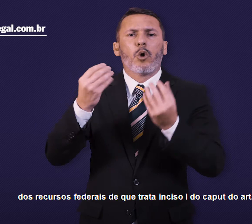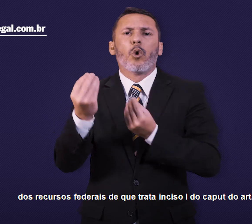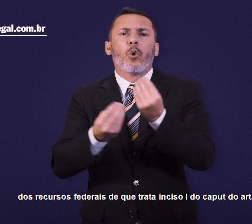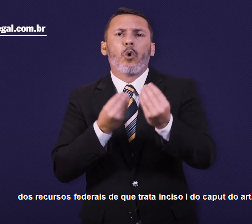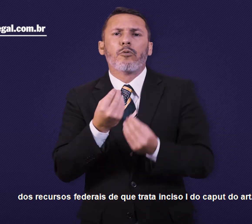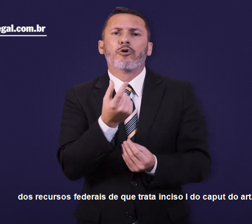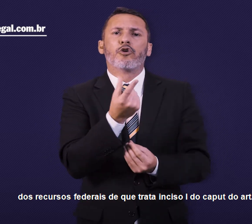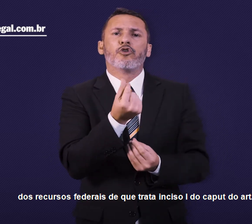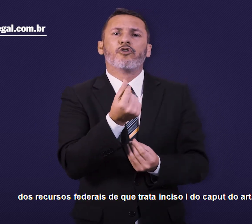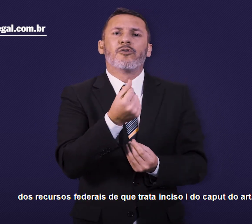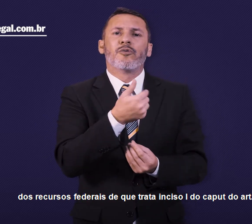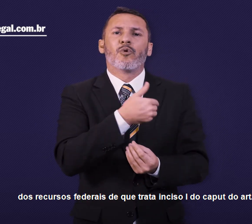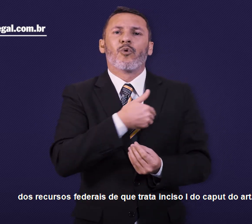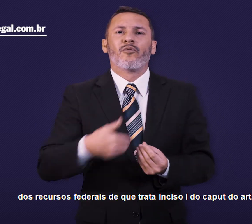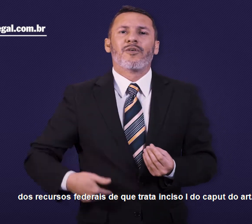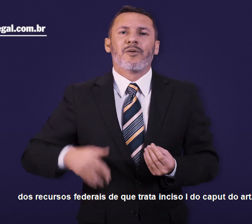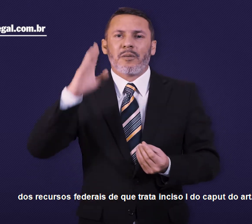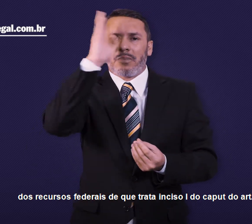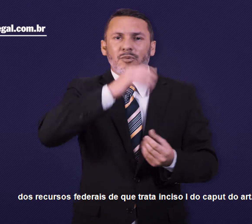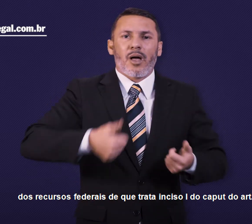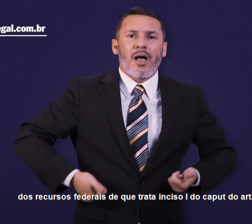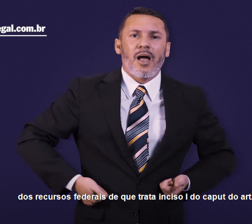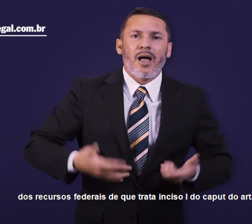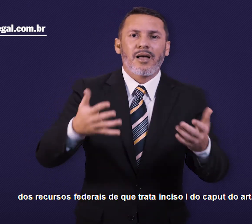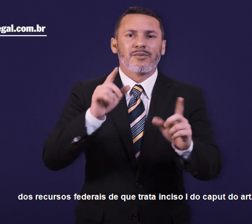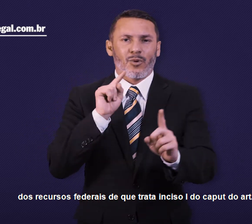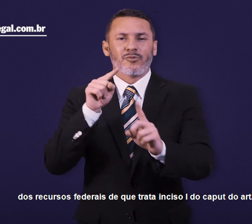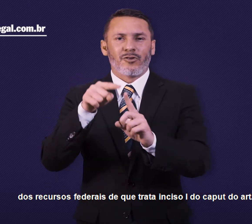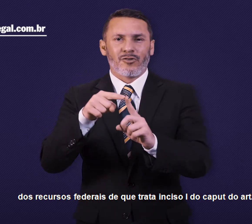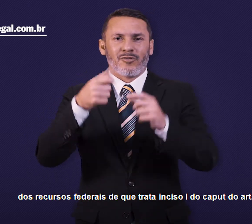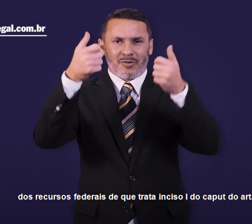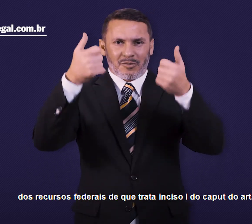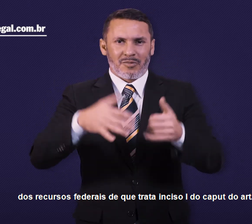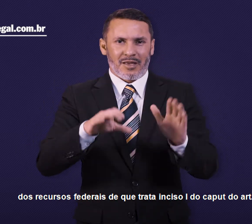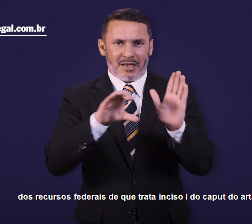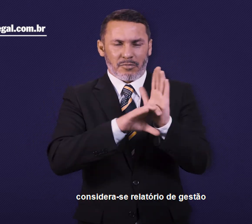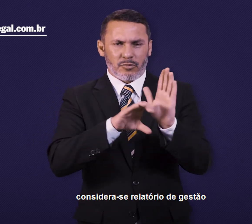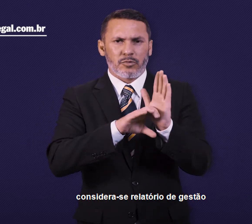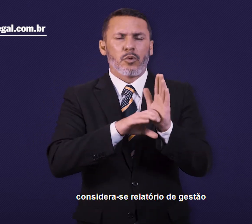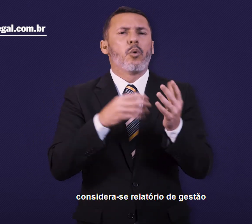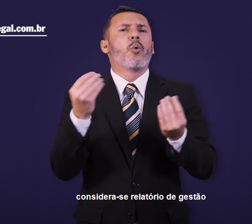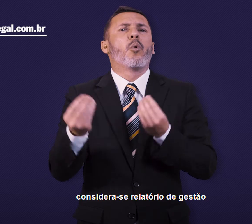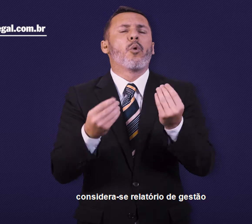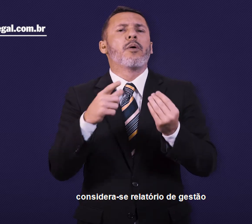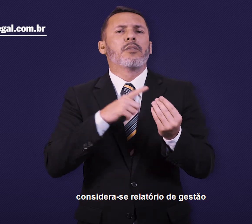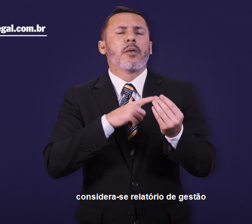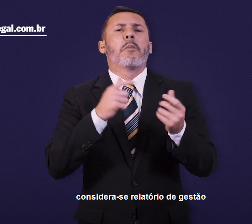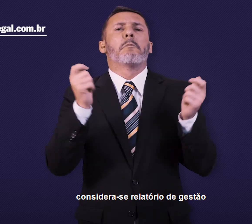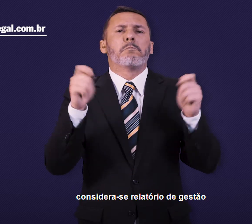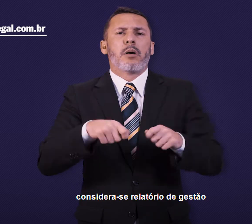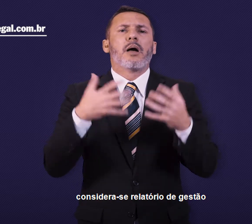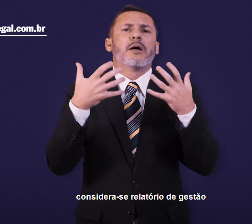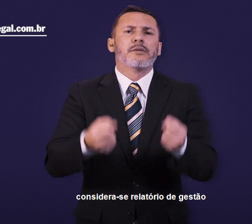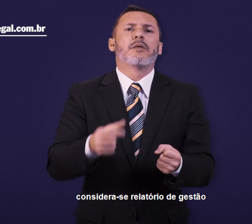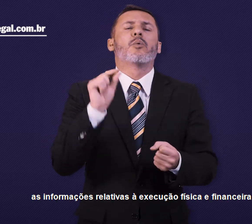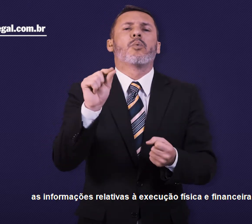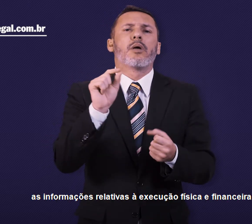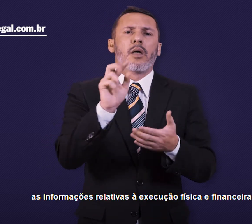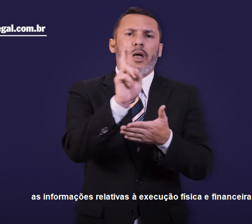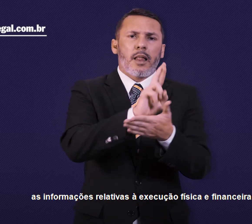recursos federais de que trata o inciso 1 do caput do artigo 4º, consideram-se relatório de gestão as